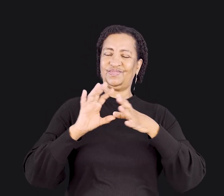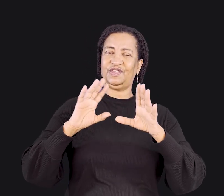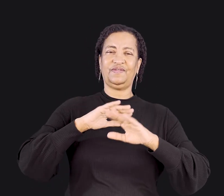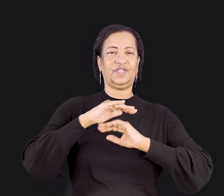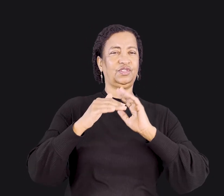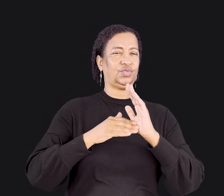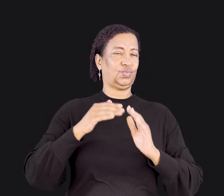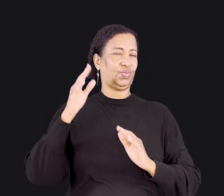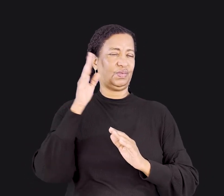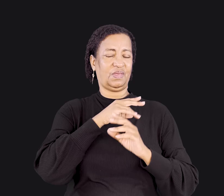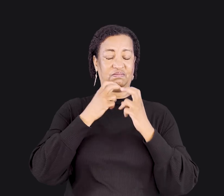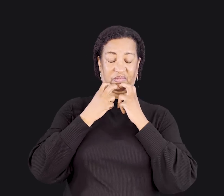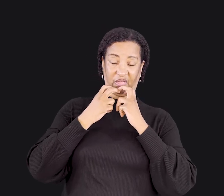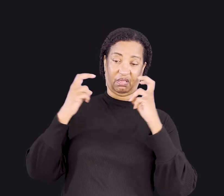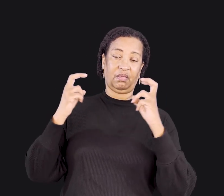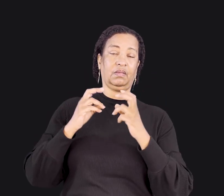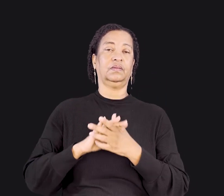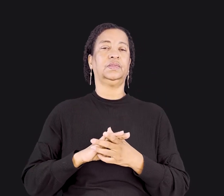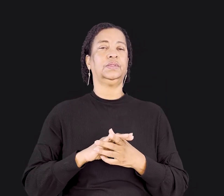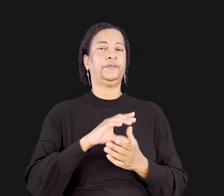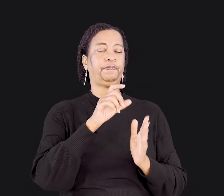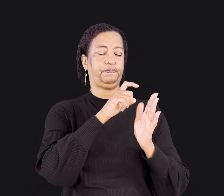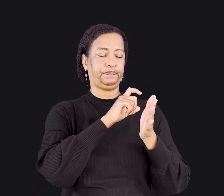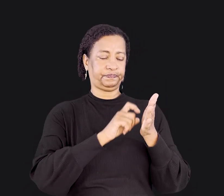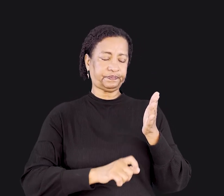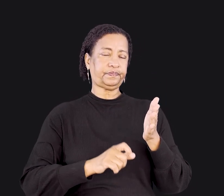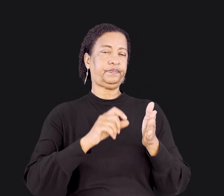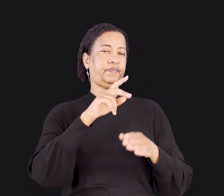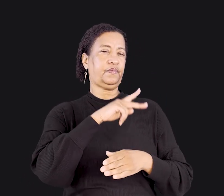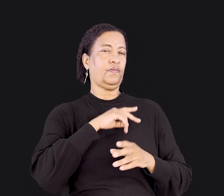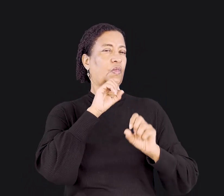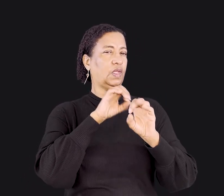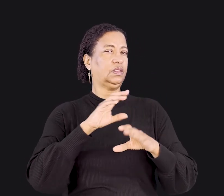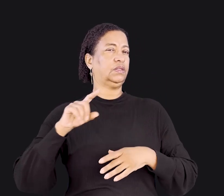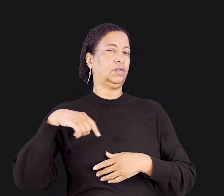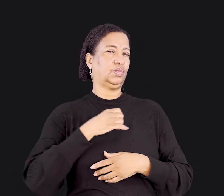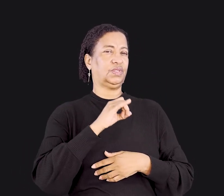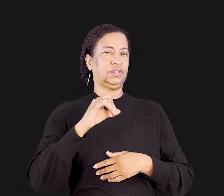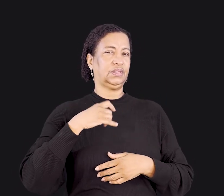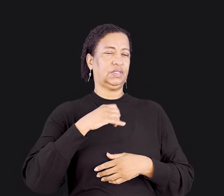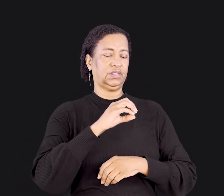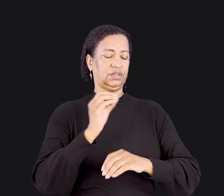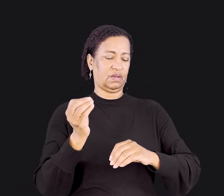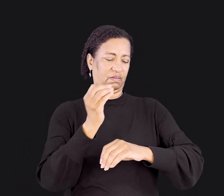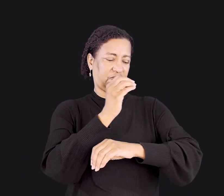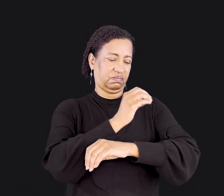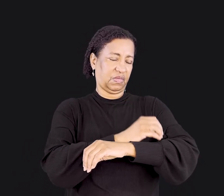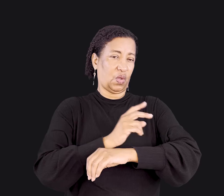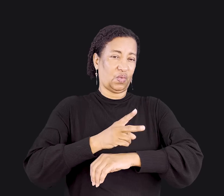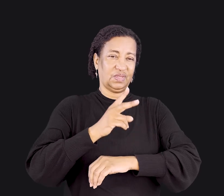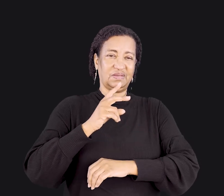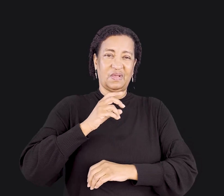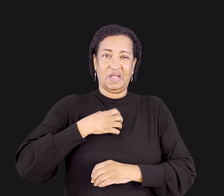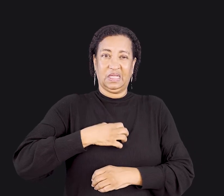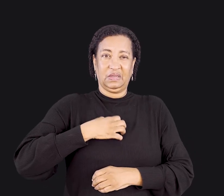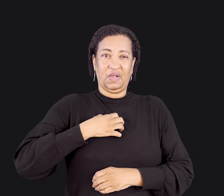toda gritaria. Neste capítulo, Paulo ensina que se deixarmos o sol se pôr sobre nossa ira e não suprimirmos a